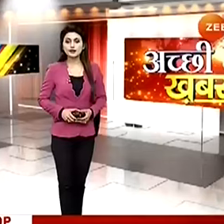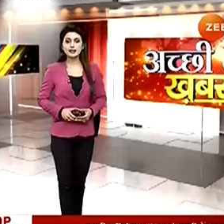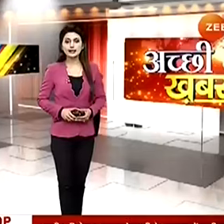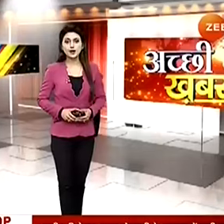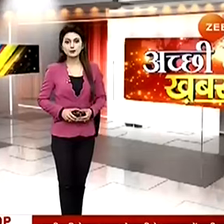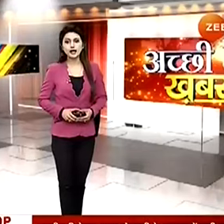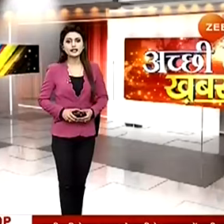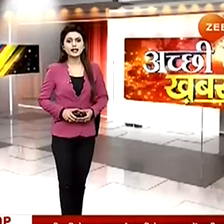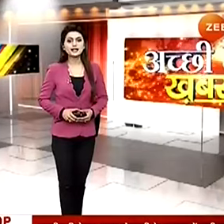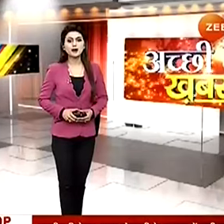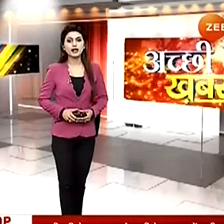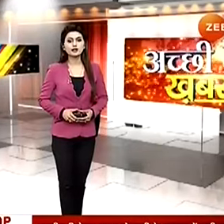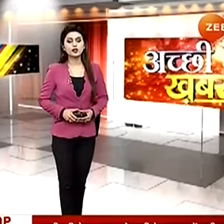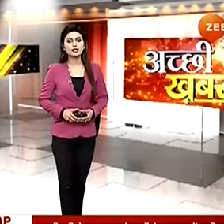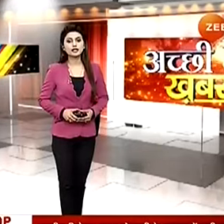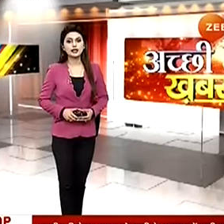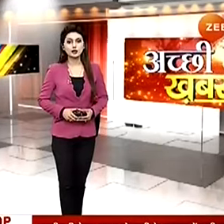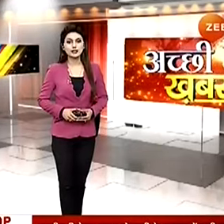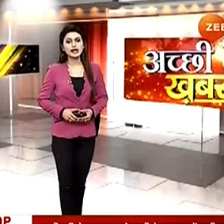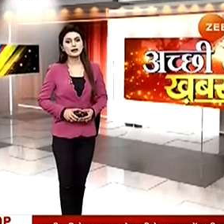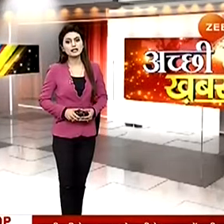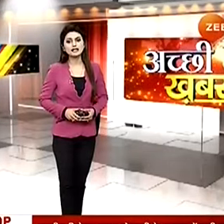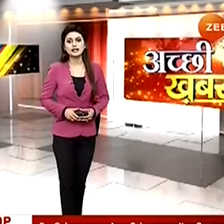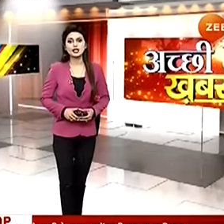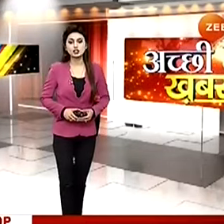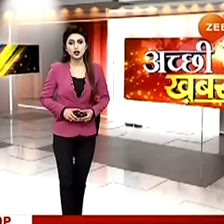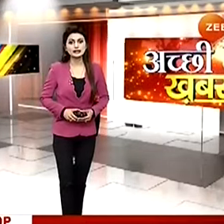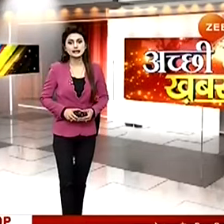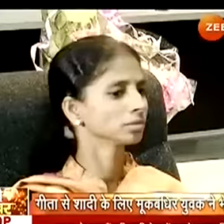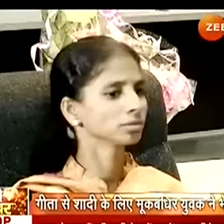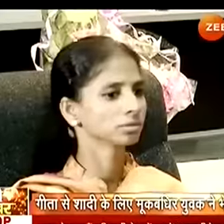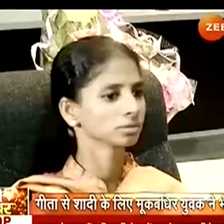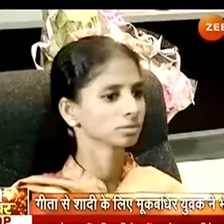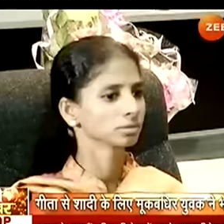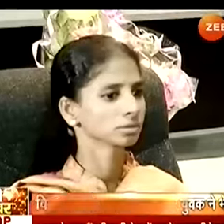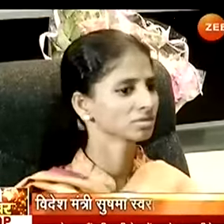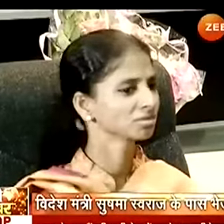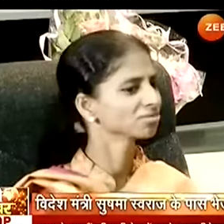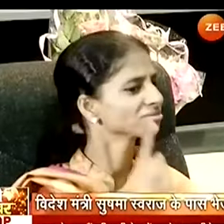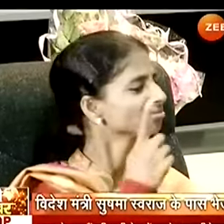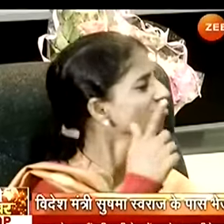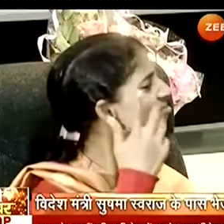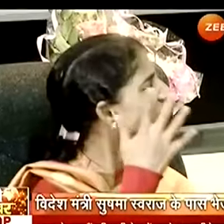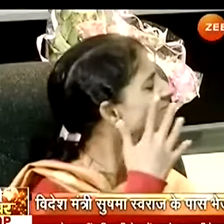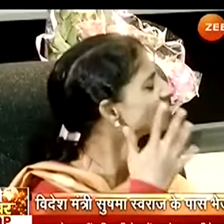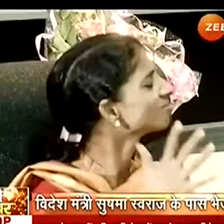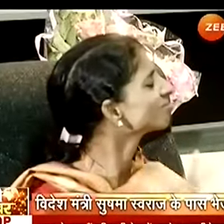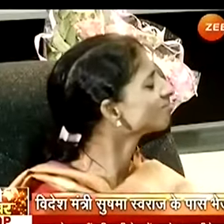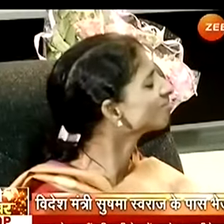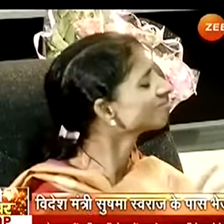14 साल बाद पाकिस्तान से भारत लौटी हिंदुस्तान की बेटी गीता से शादी करने के लिए खंडवा से भी एक मूक बधिर युवक